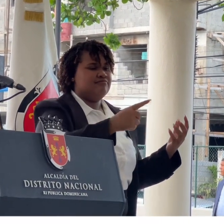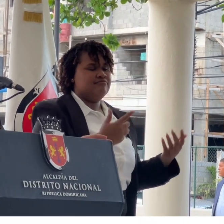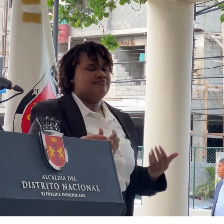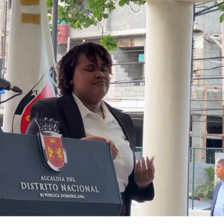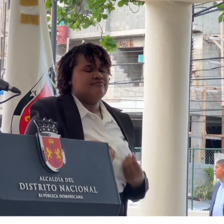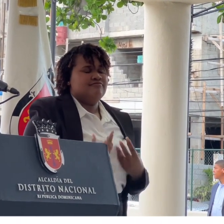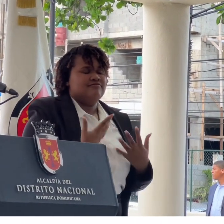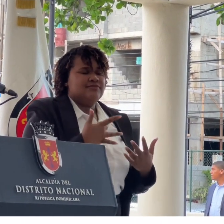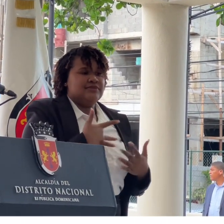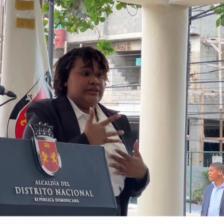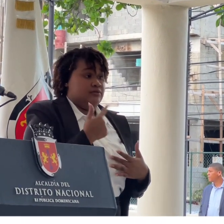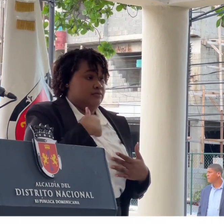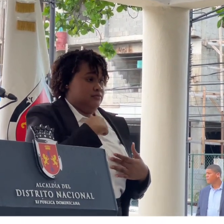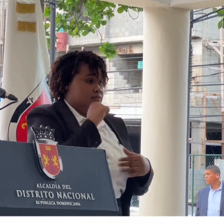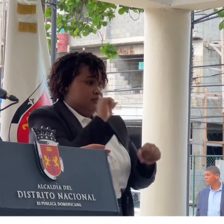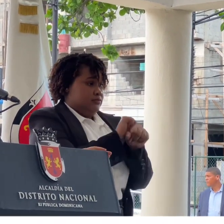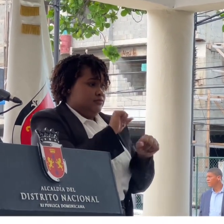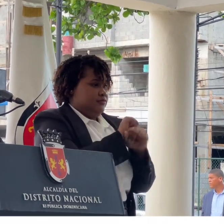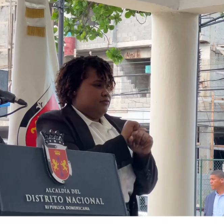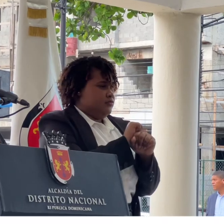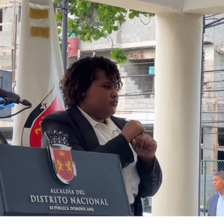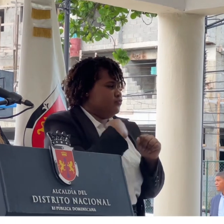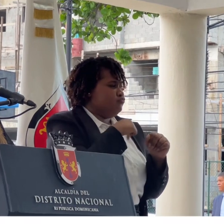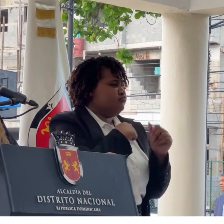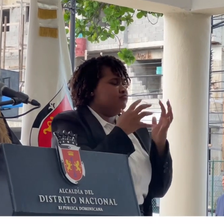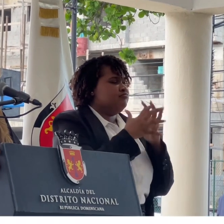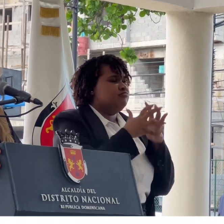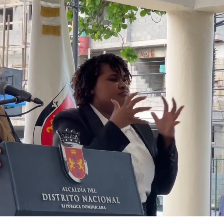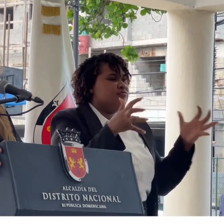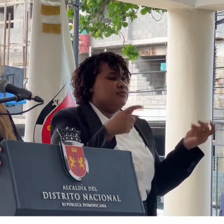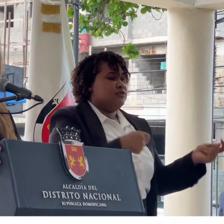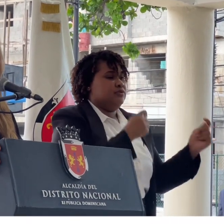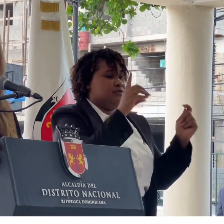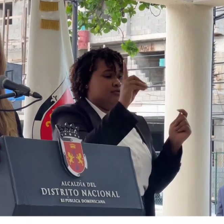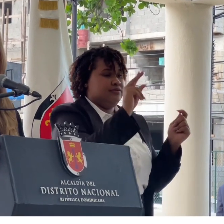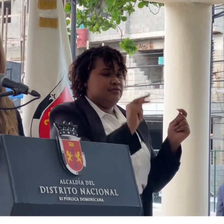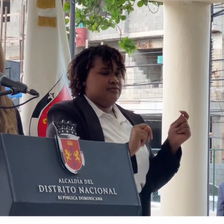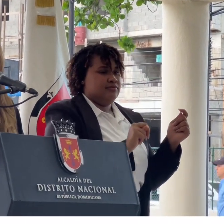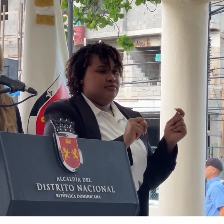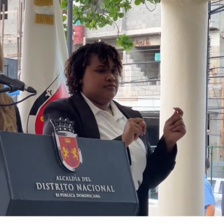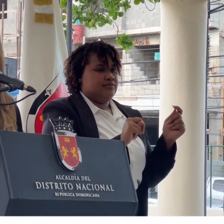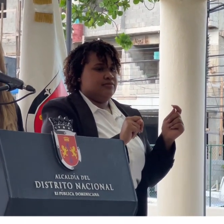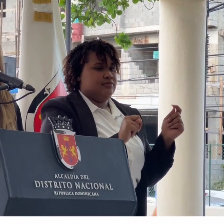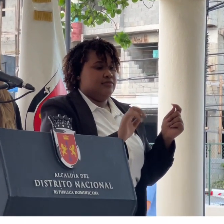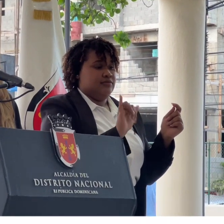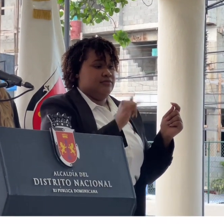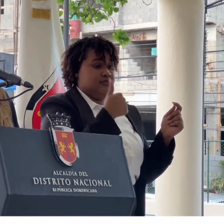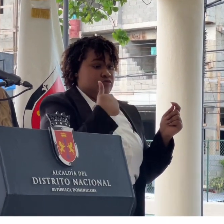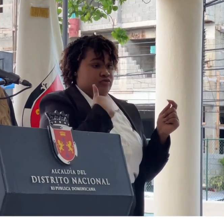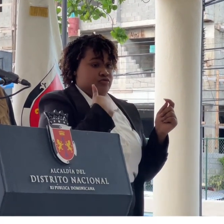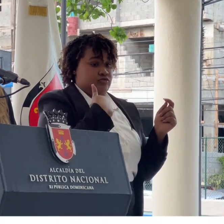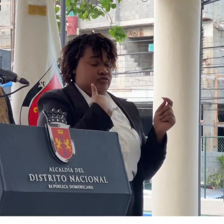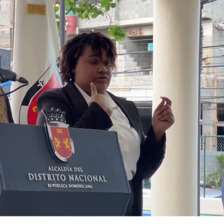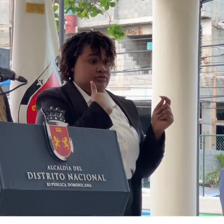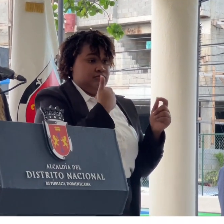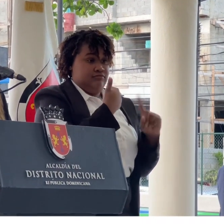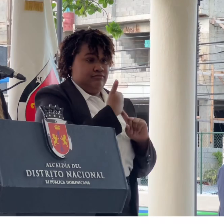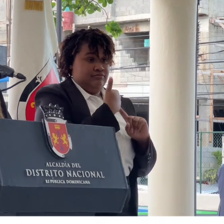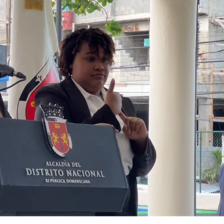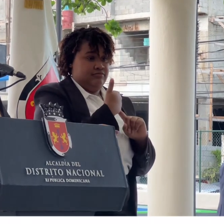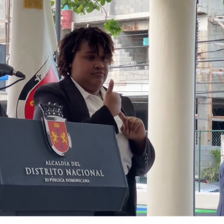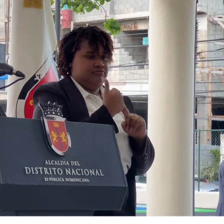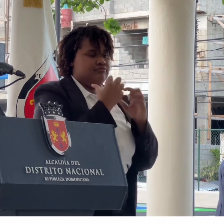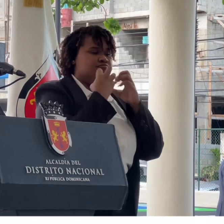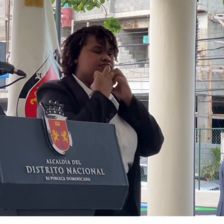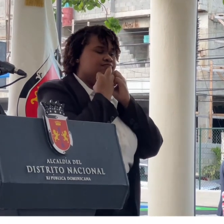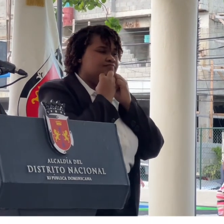Sientan a través de este trabajo lo mucho que la Alcaldía del Distrito Nacional y yo de manera particular